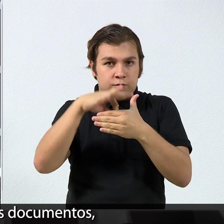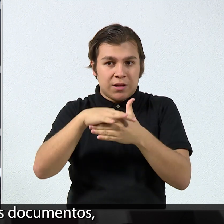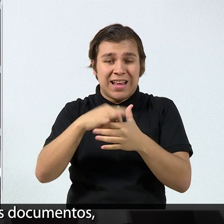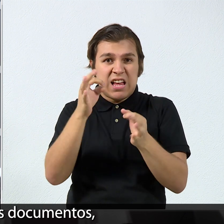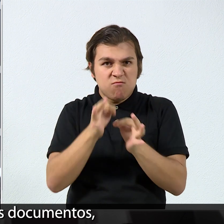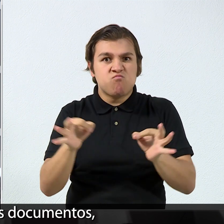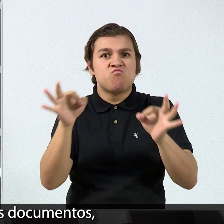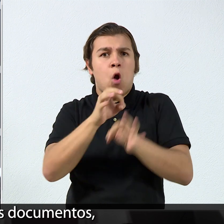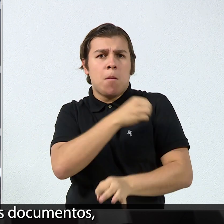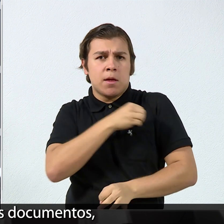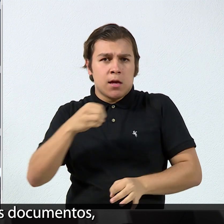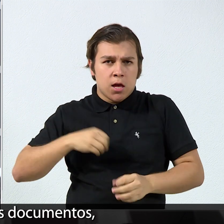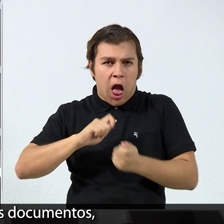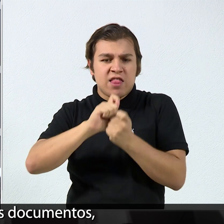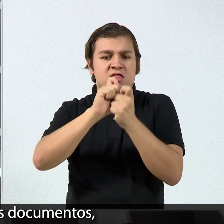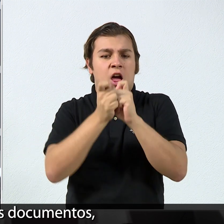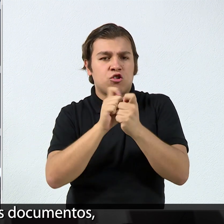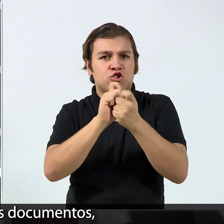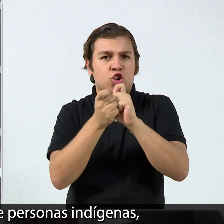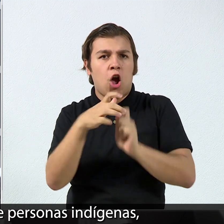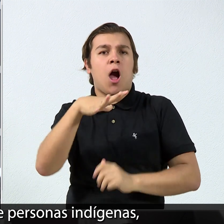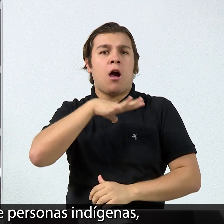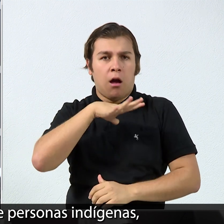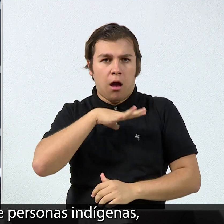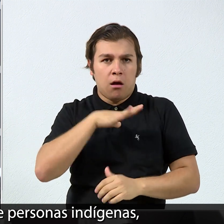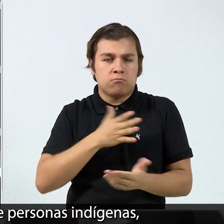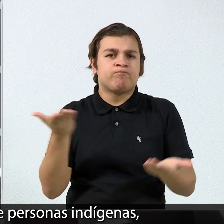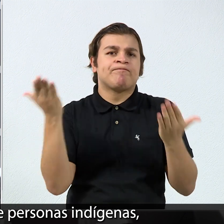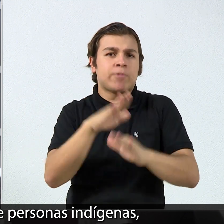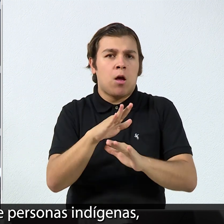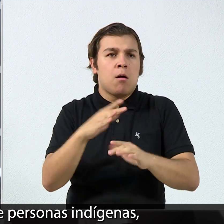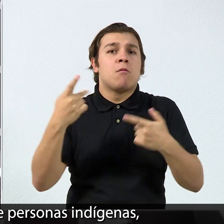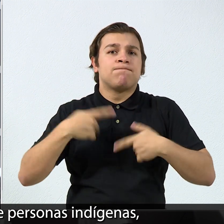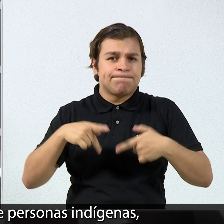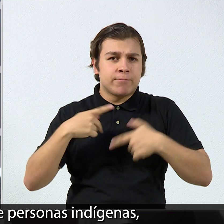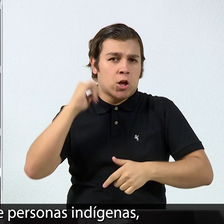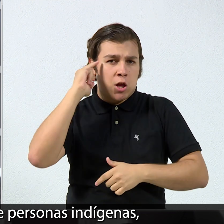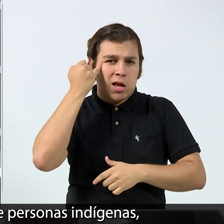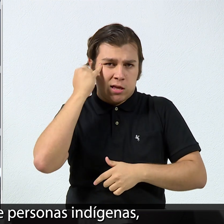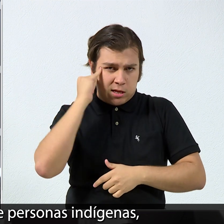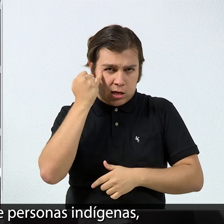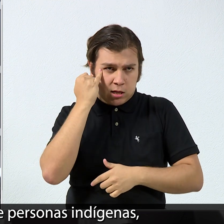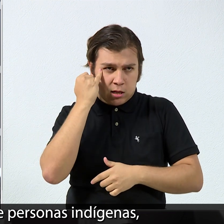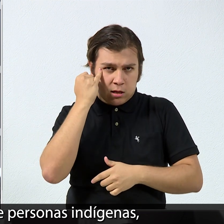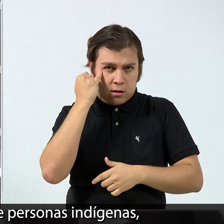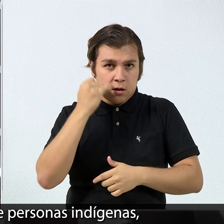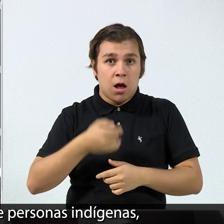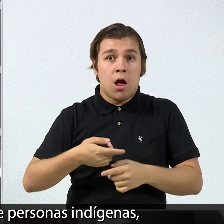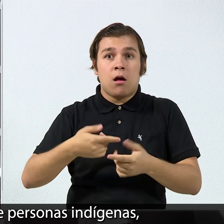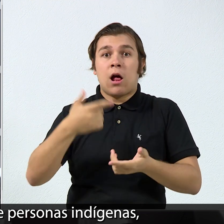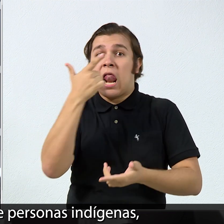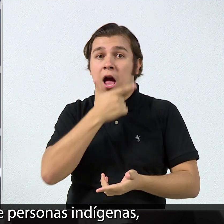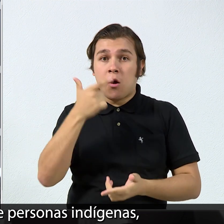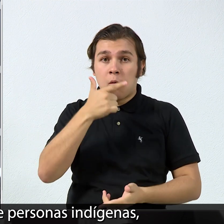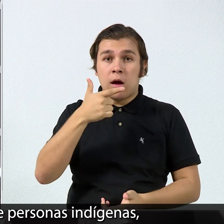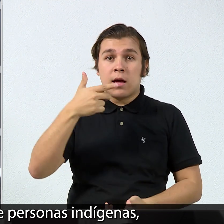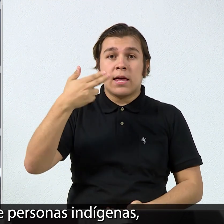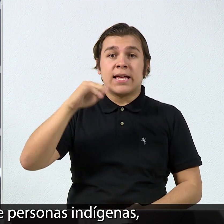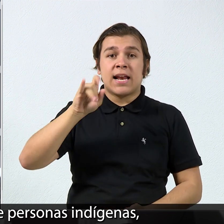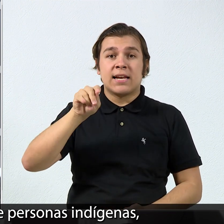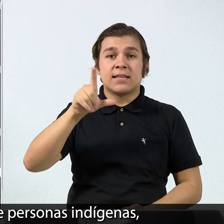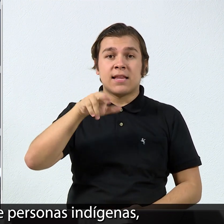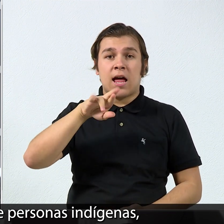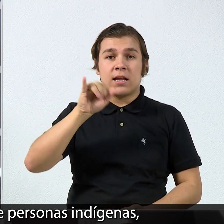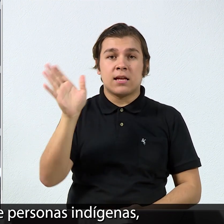documentos, lineamientos o preceptos relacionados con la postulación de personas indígenas, al menos a las lenguas Virraritari y